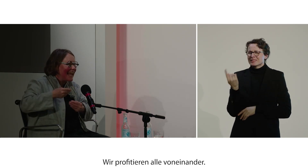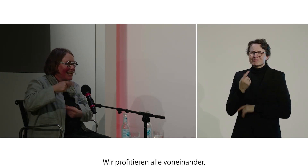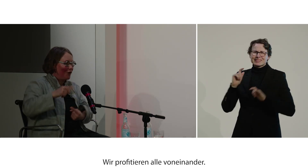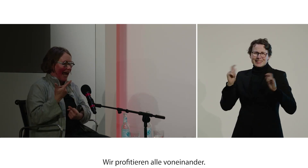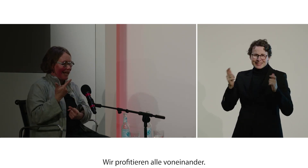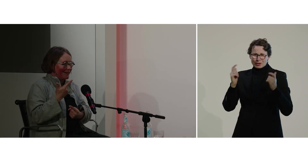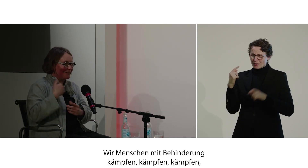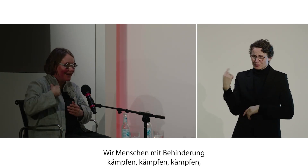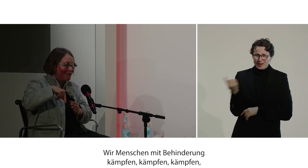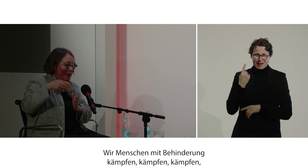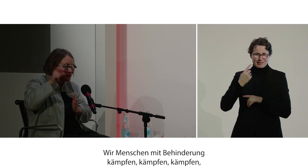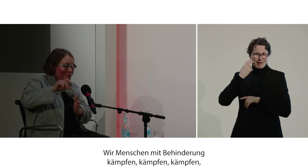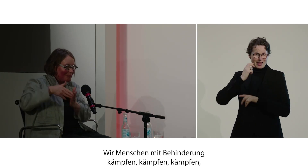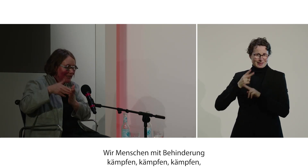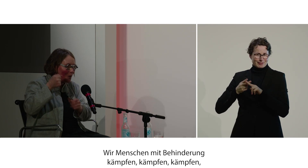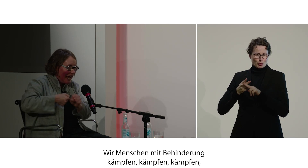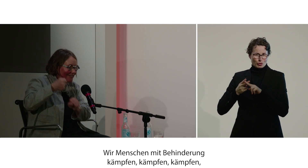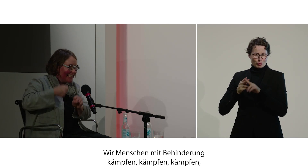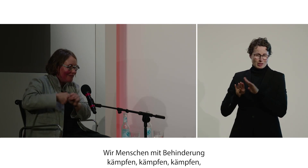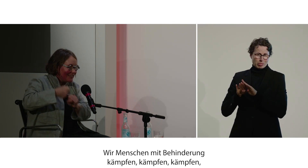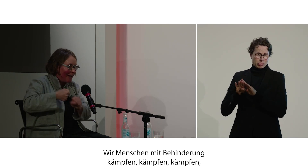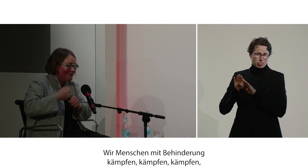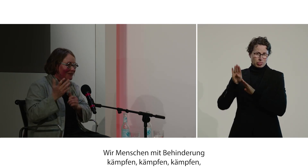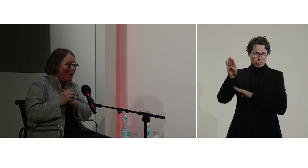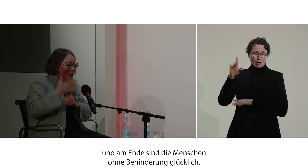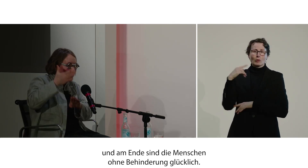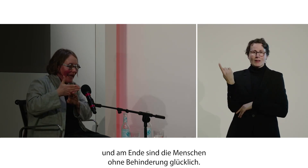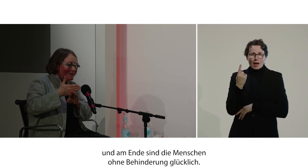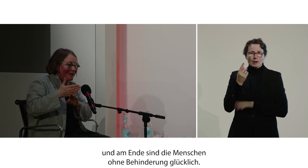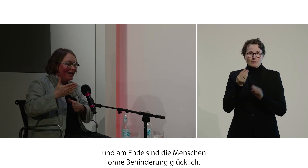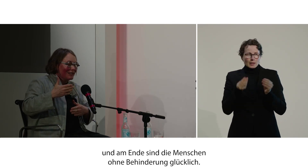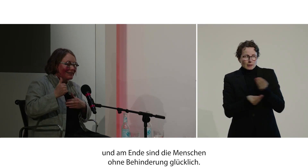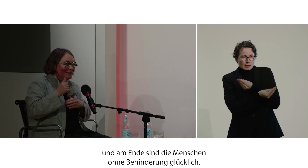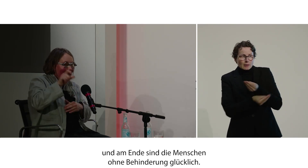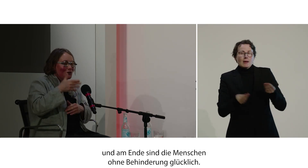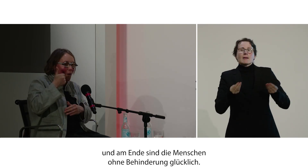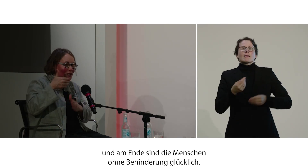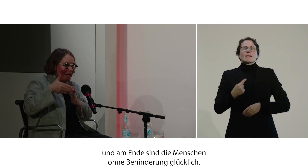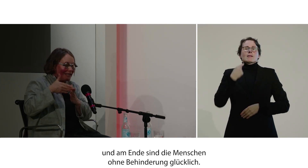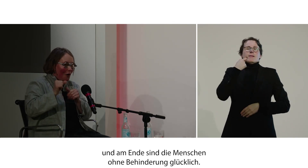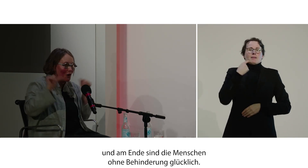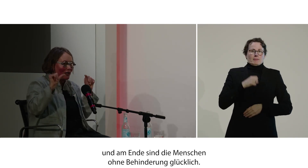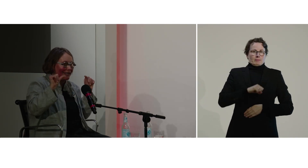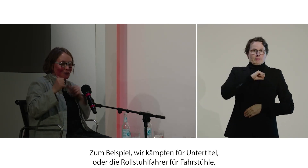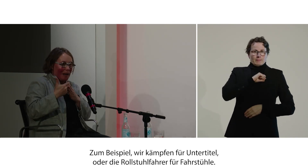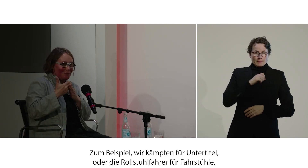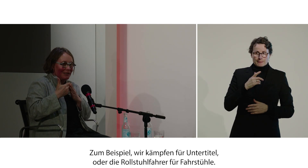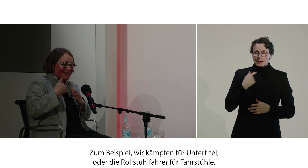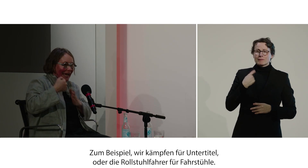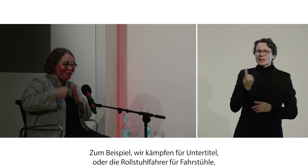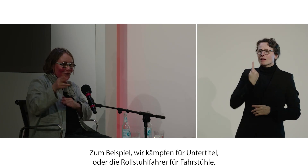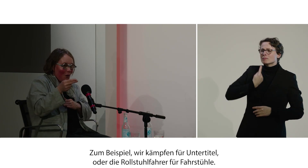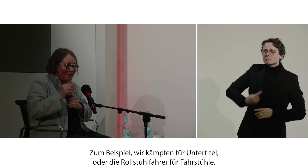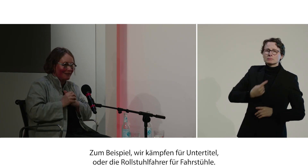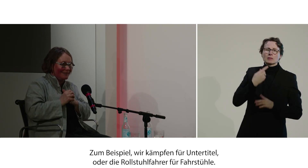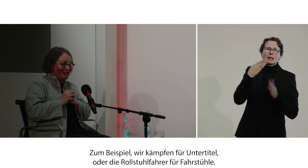profitieren alle voneinander. Wir Menschen mit Behinderung kämpfen, kämpfen, kämpfen und am Ende sind die Menschen ohne Behinderung glücklich. Zum Beispiel,